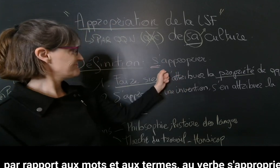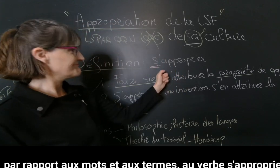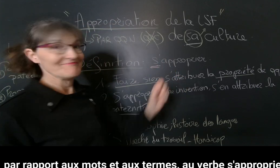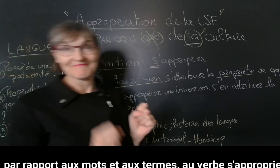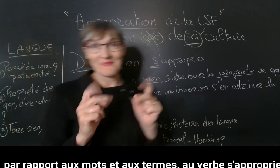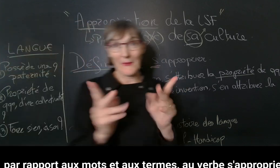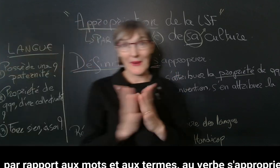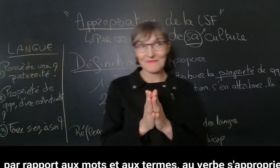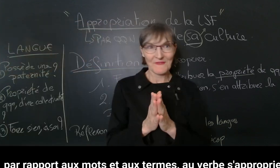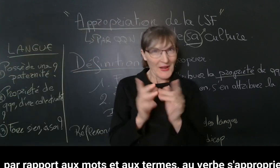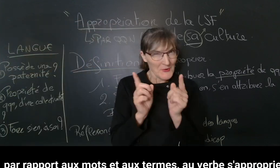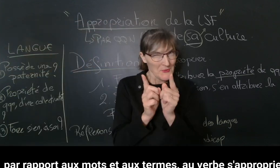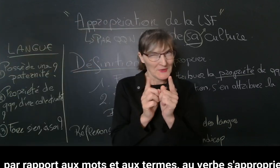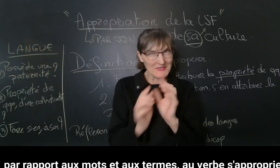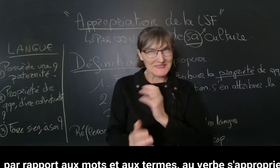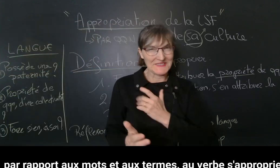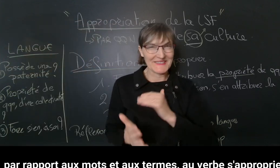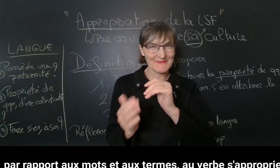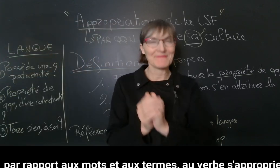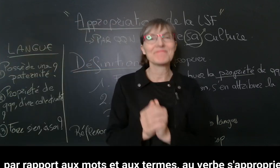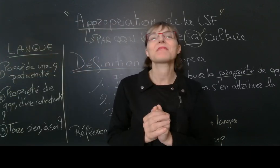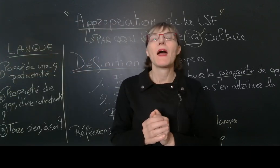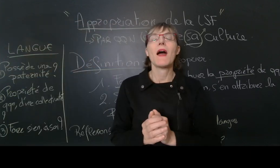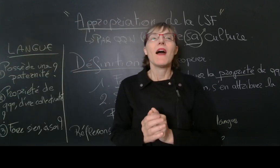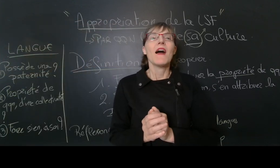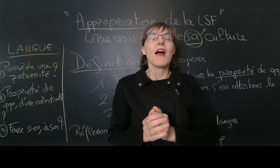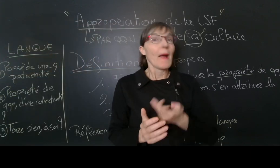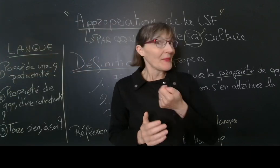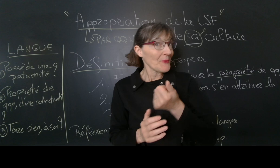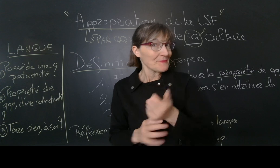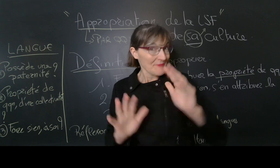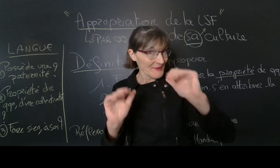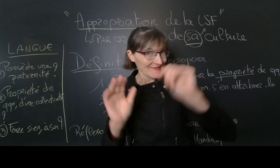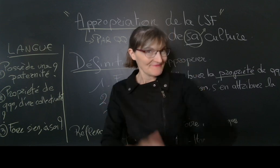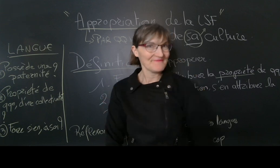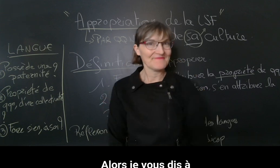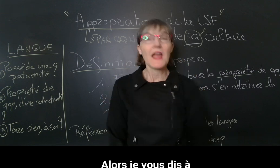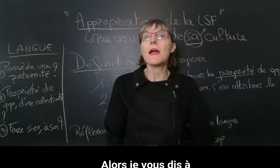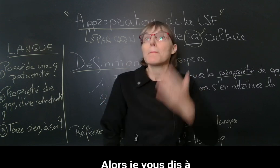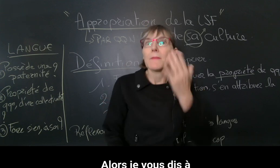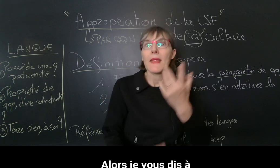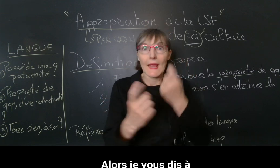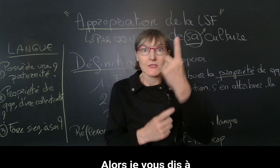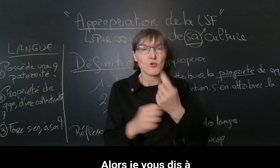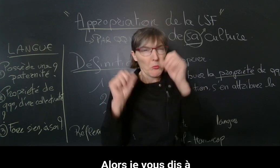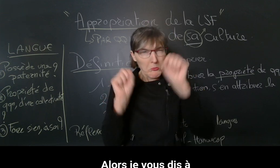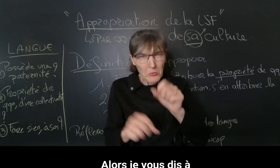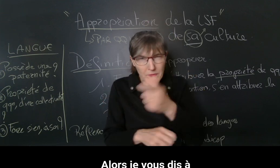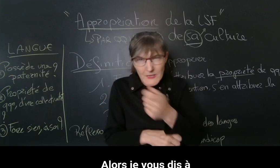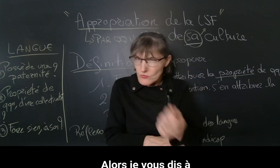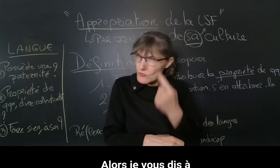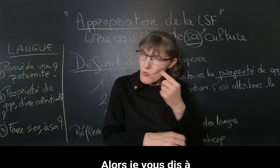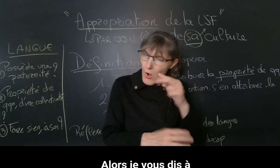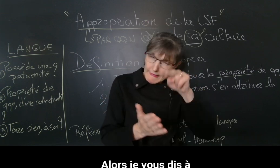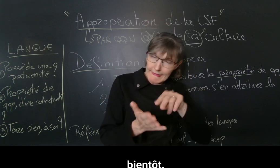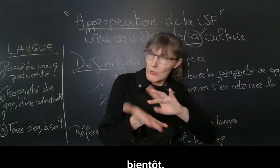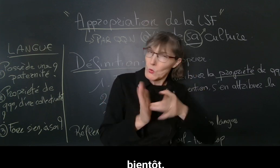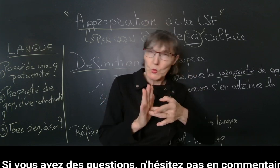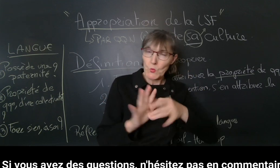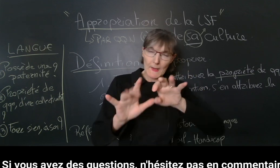rapport aux mots et aux termes ou verbes s'approprier alors je vous souhaite je vous dis à bientôt si vous